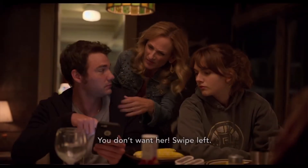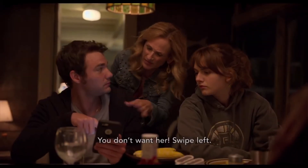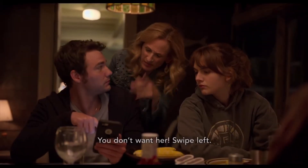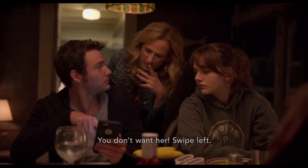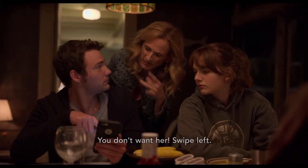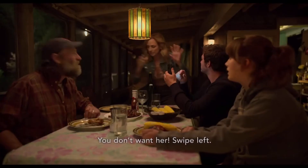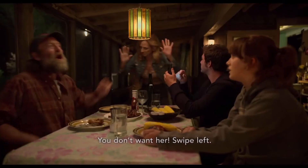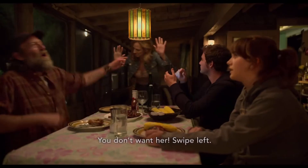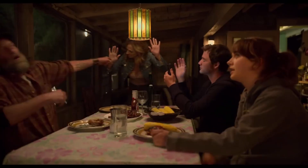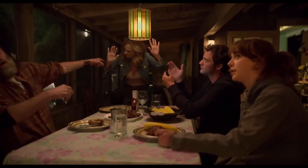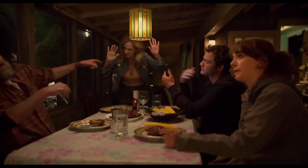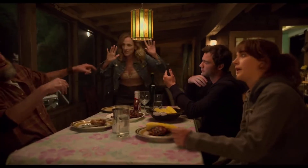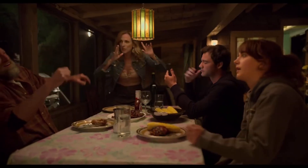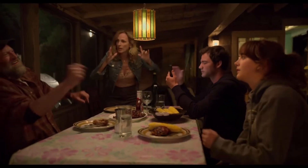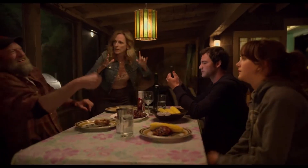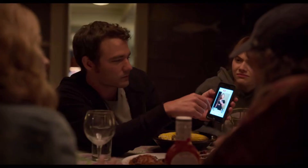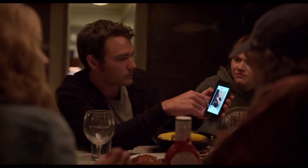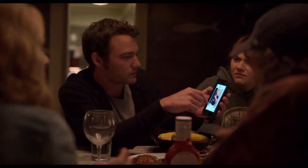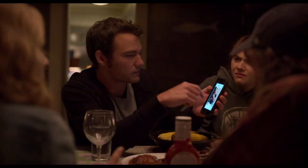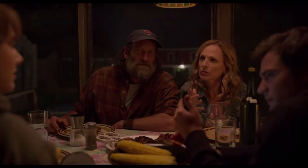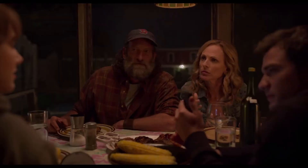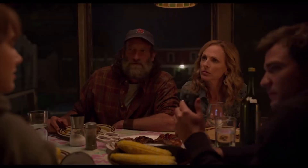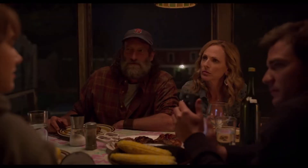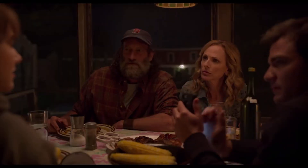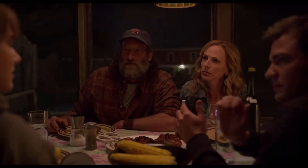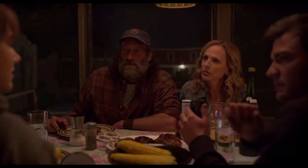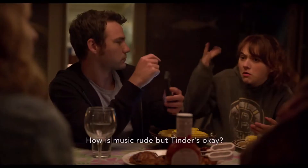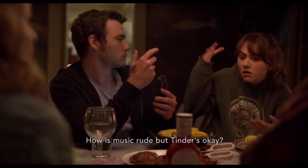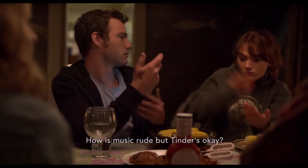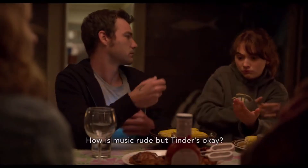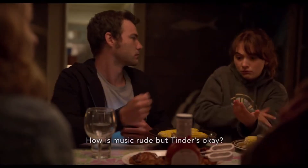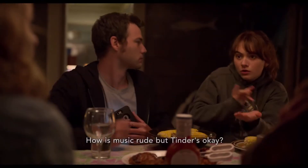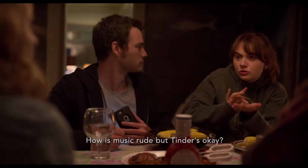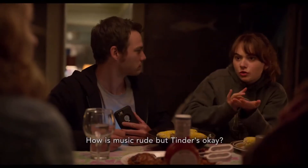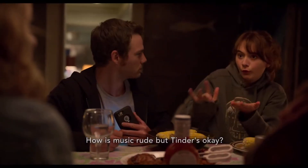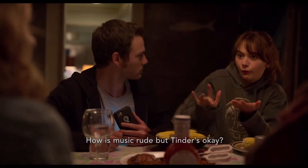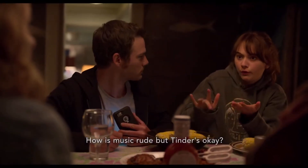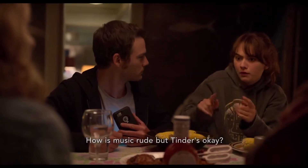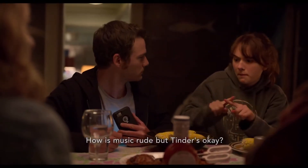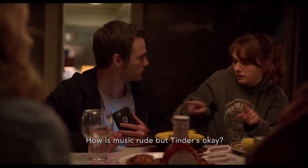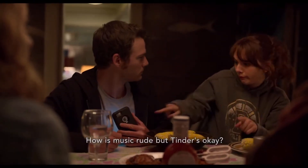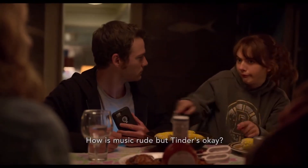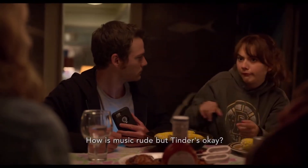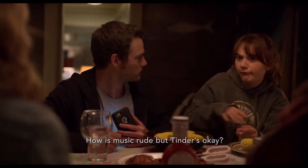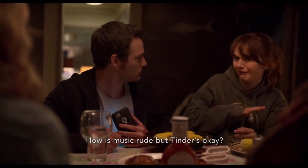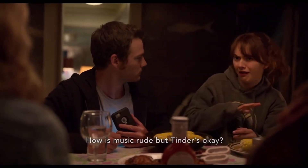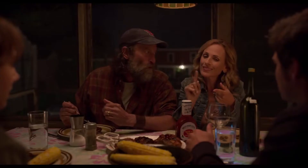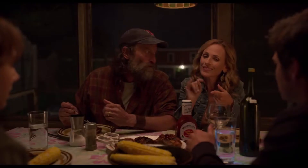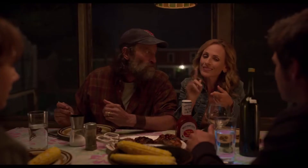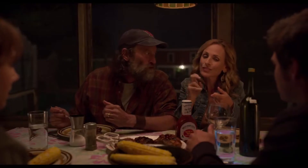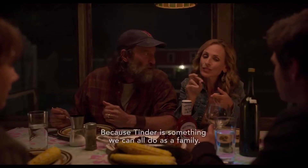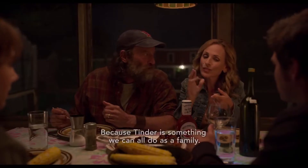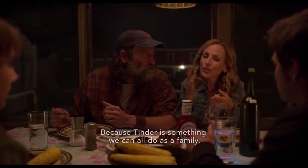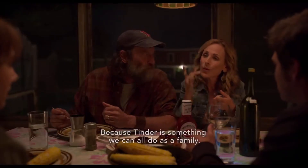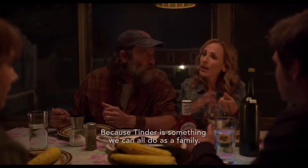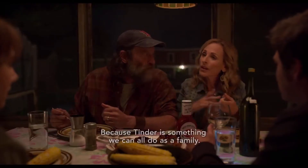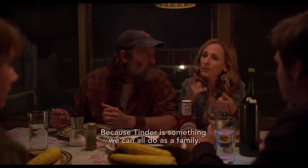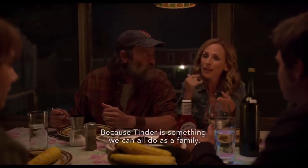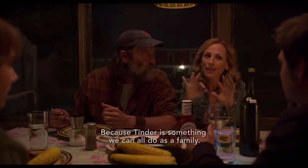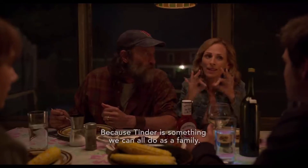demás personas de la comunidad, con las que no suelen interactuar demasiado, siendo además su presencia